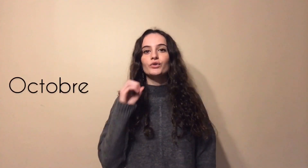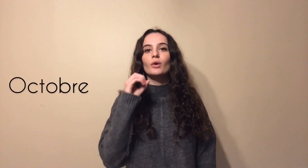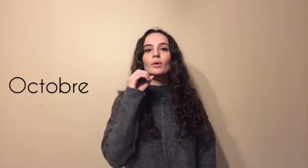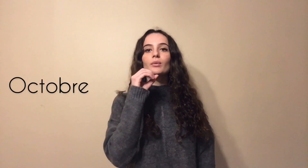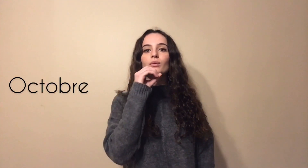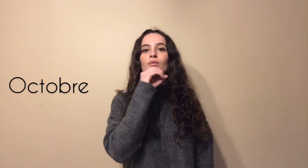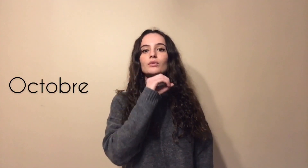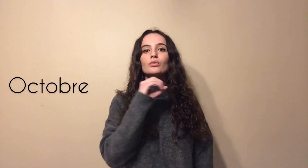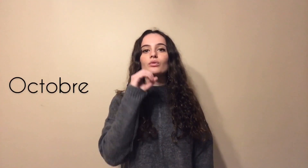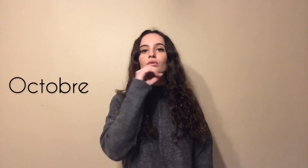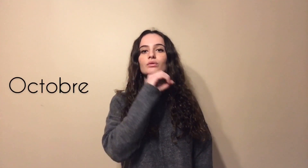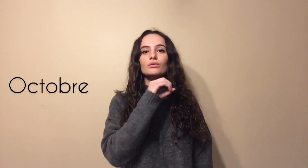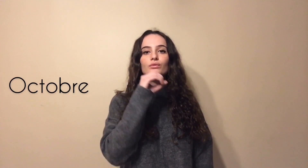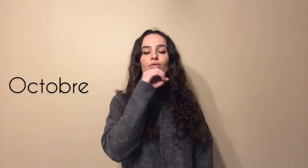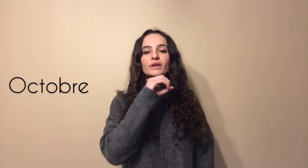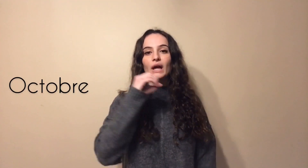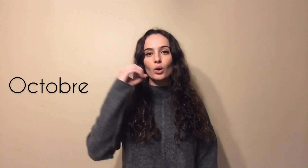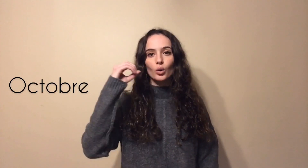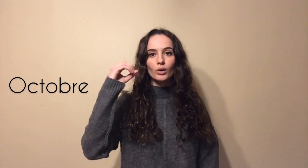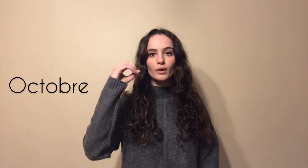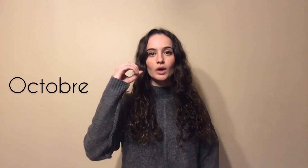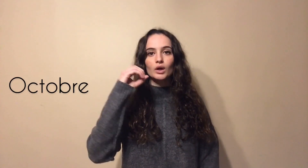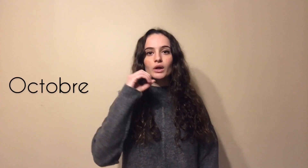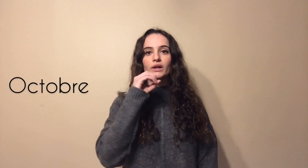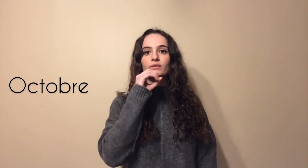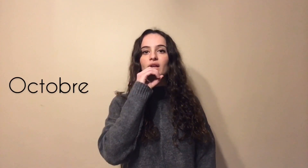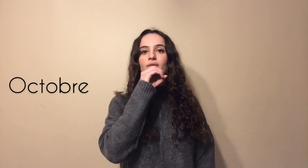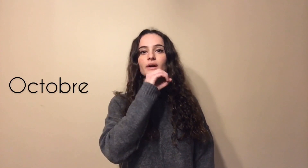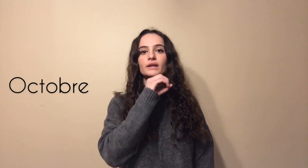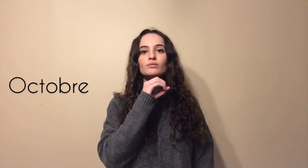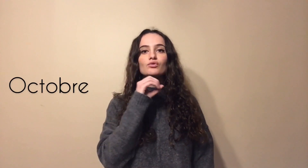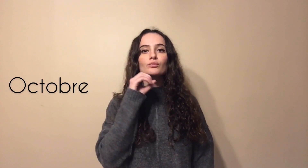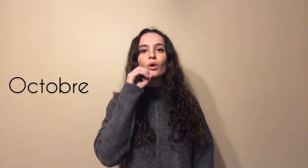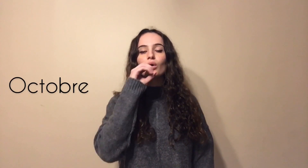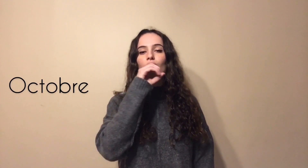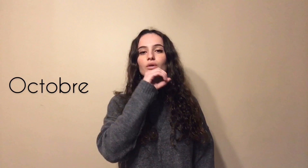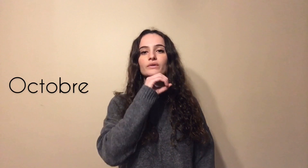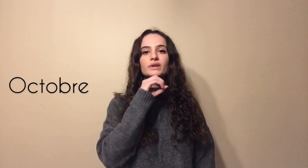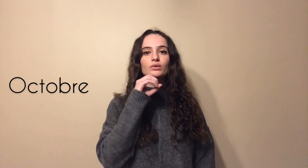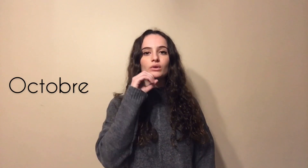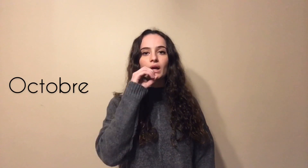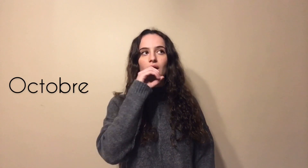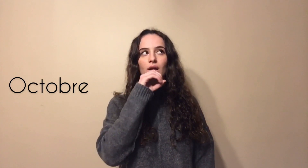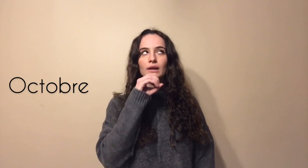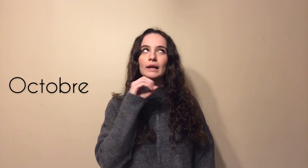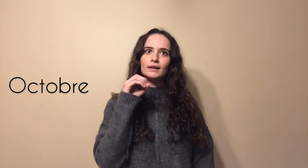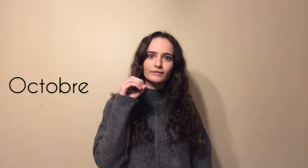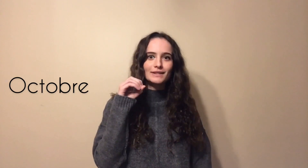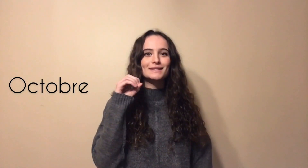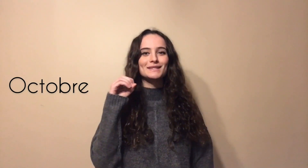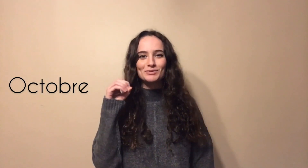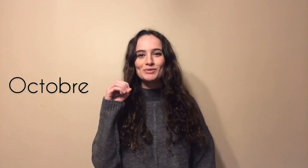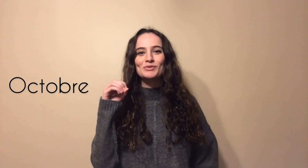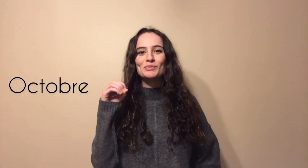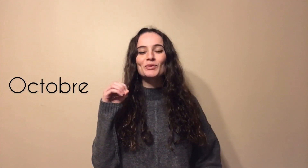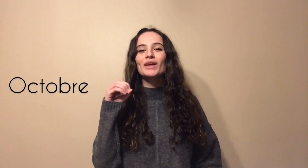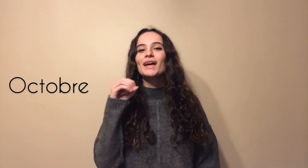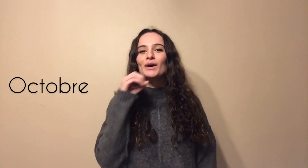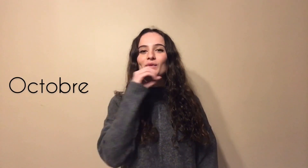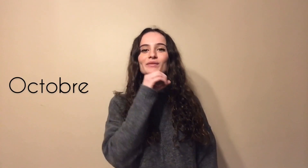Octobre, donc vous faites un O et vous allez faire des mouvements circulaires à l'inverse des aiguilles d'une montre au niveau de